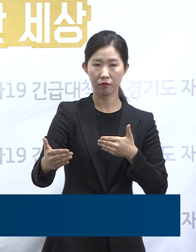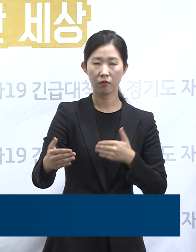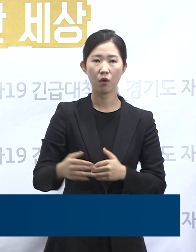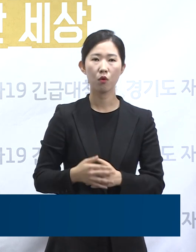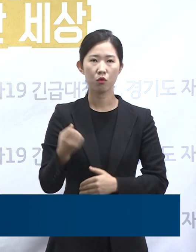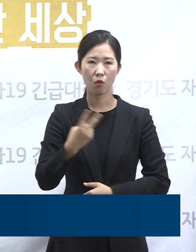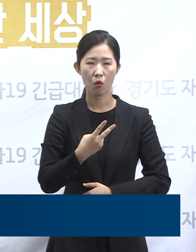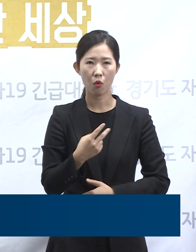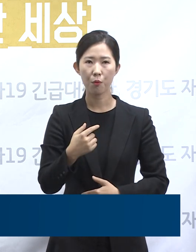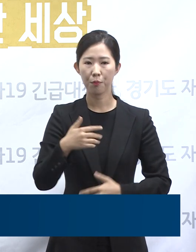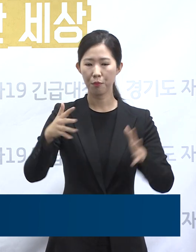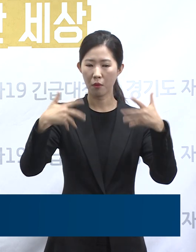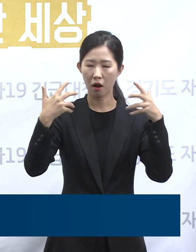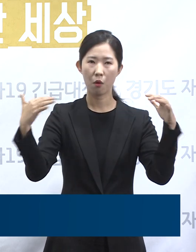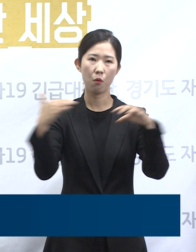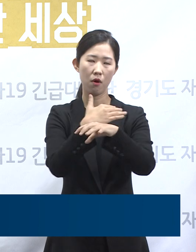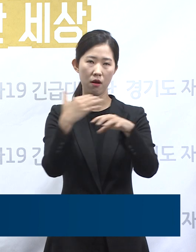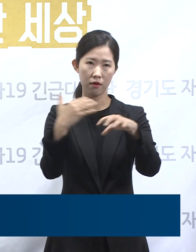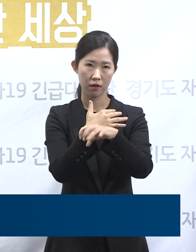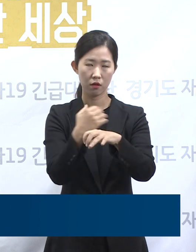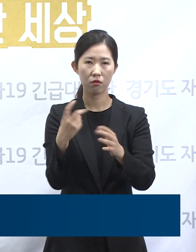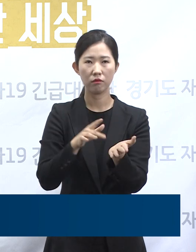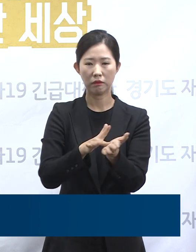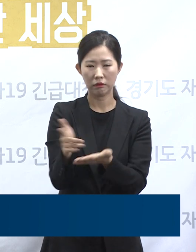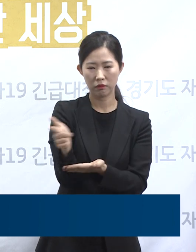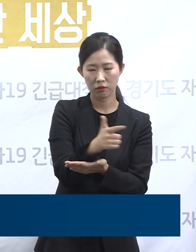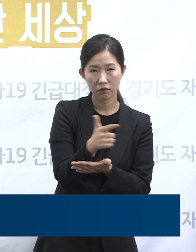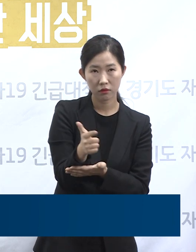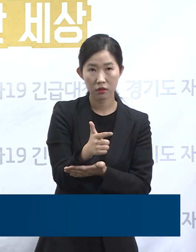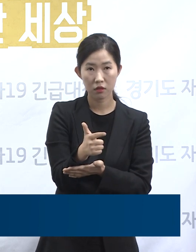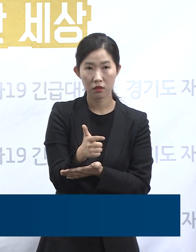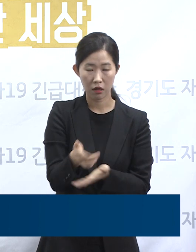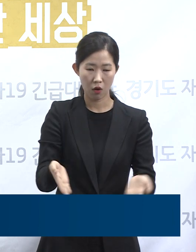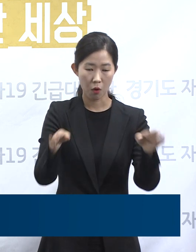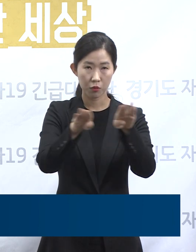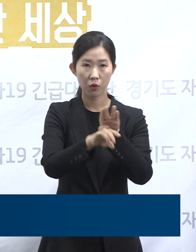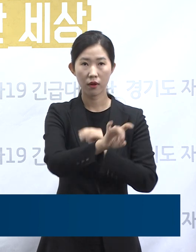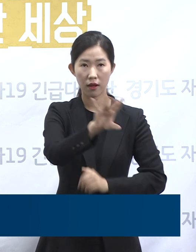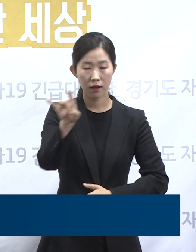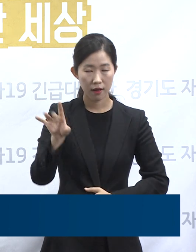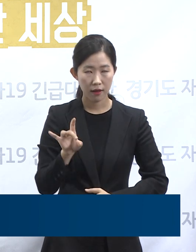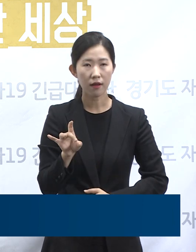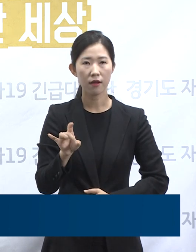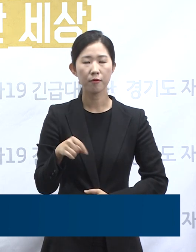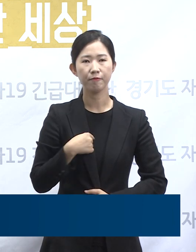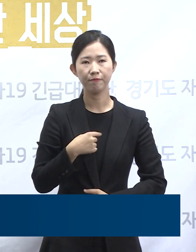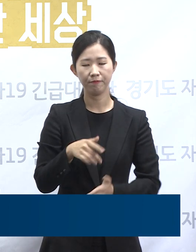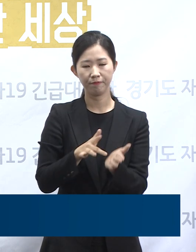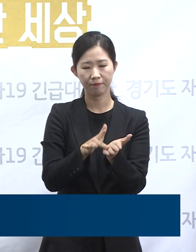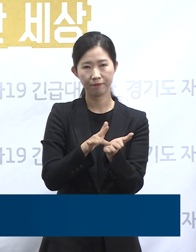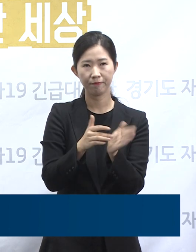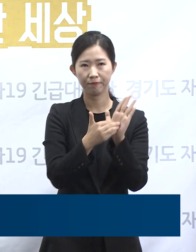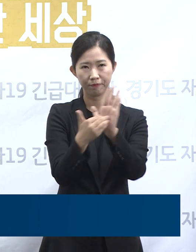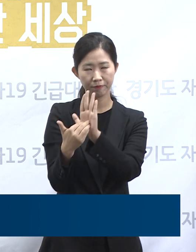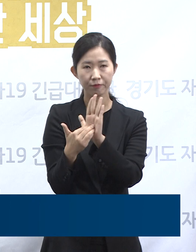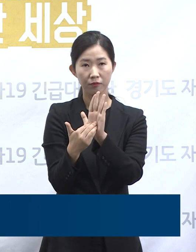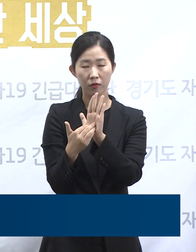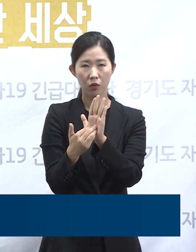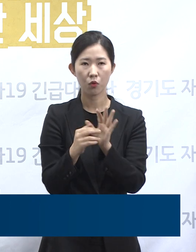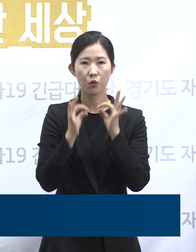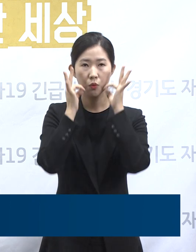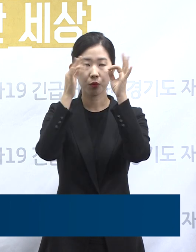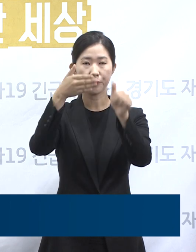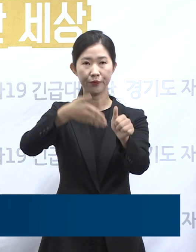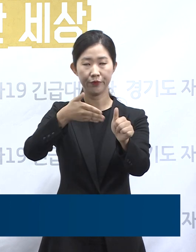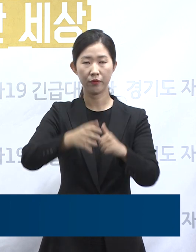소독을 실시하는 등 업소 유형별 방역 지침을 철저히 준수해 주시기 바랍니다. 참고로 실내